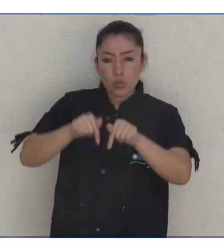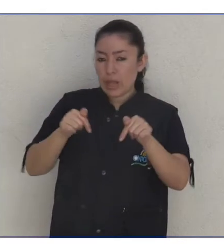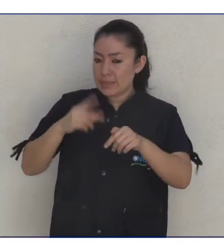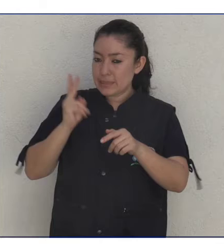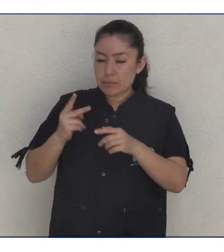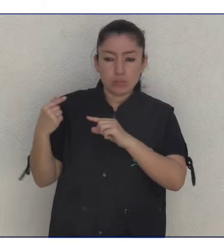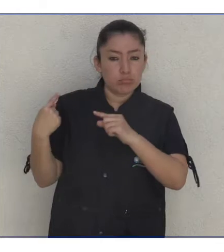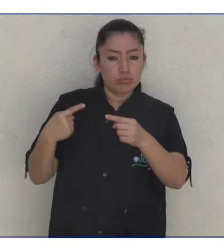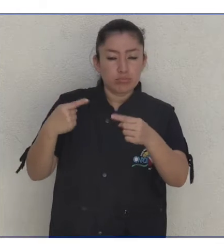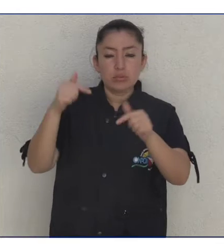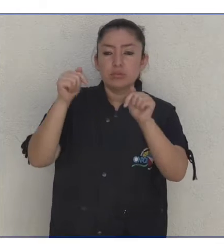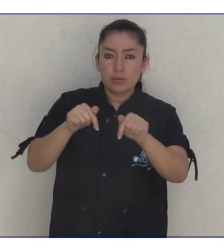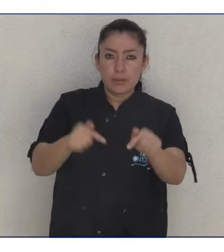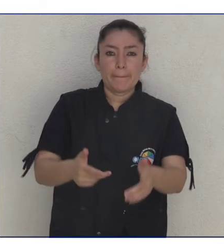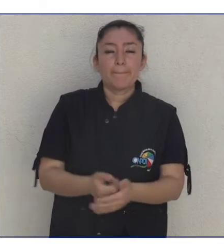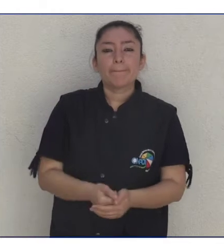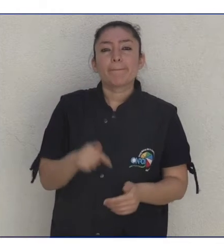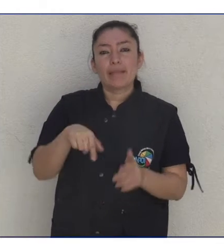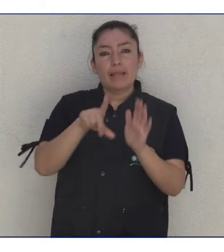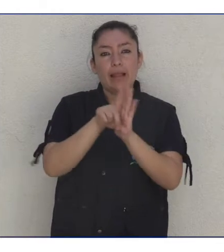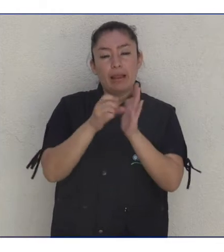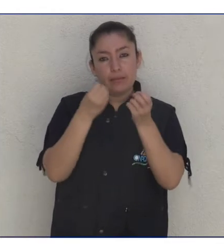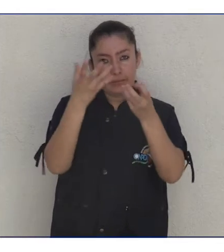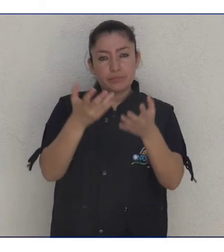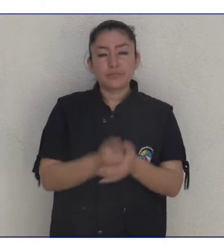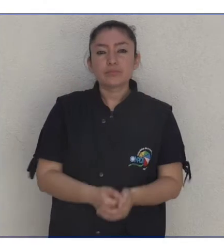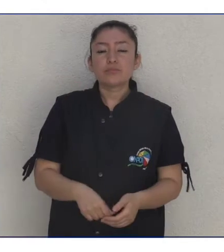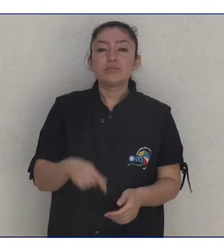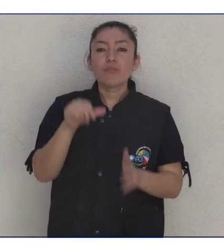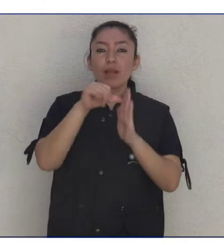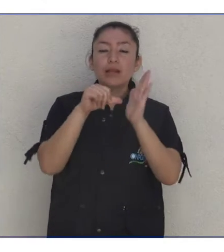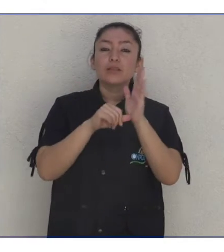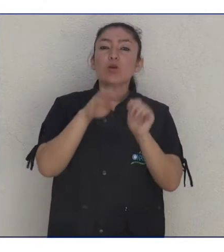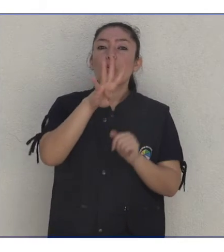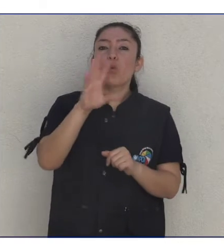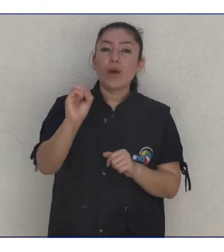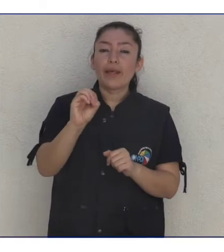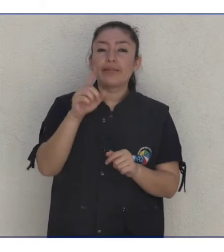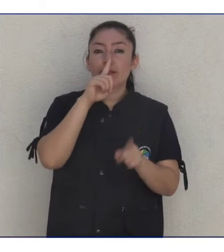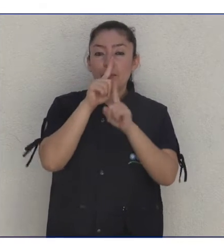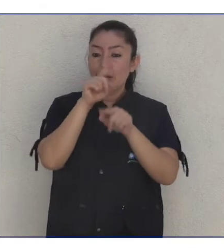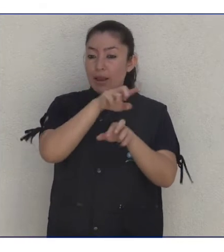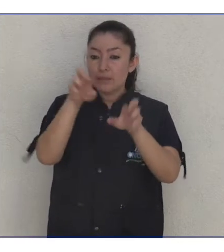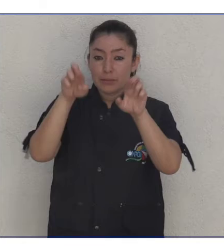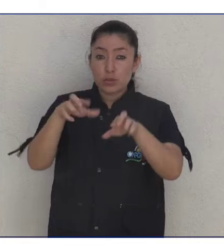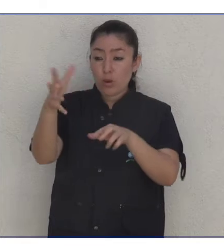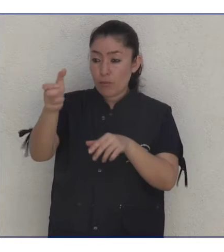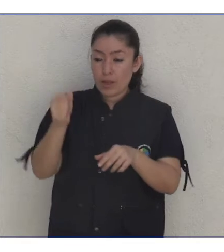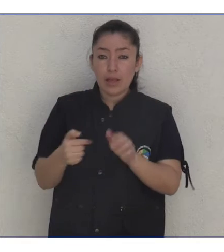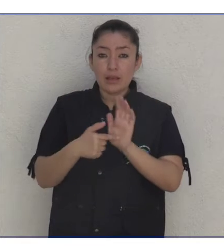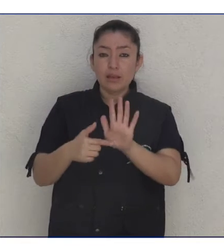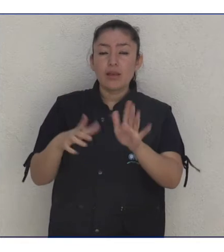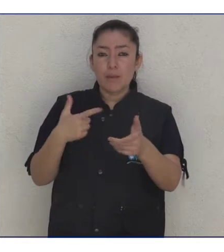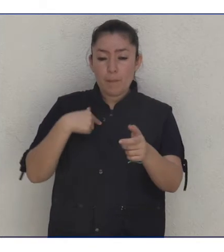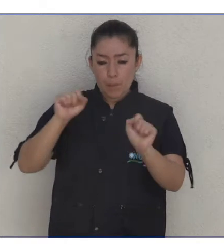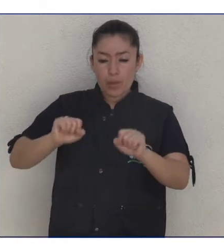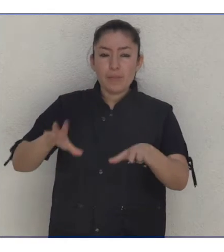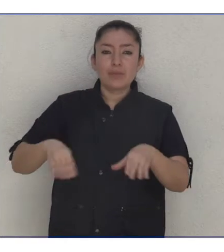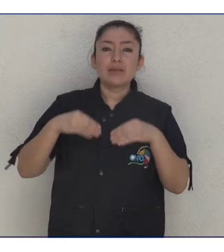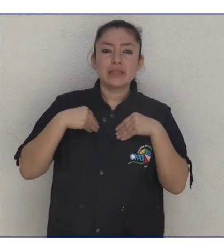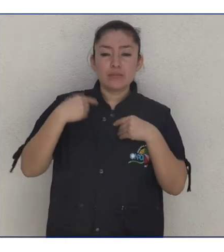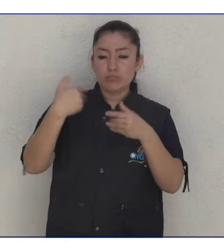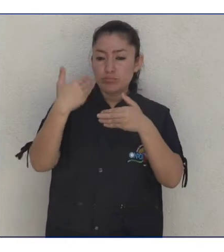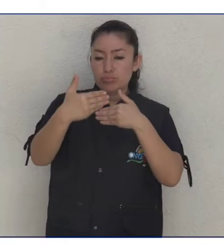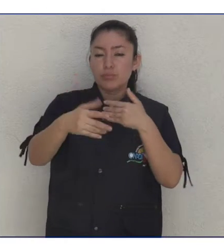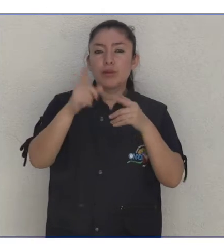plazos establecidos en esta ley. Artículo 40. Los sujetos obligados adoptarán las medidas de seguridad que permitan